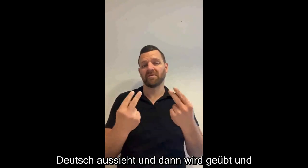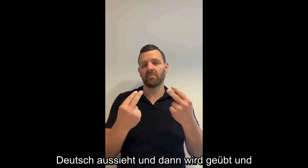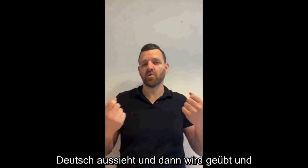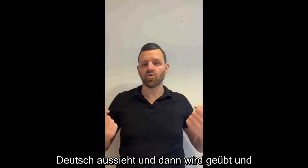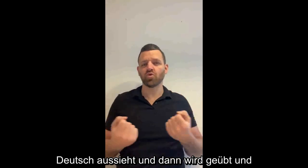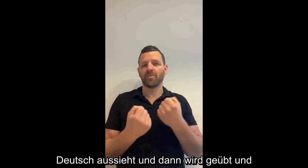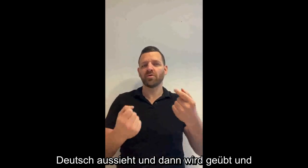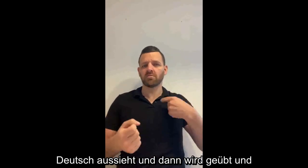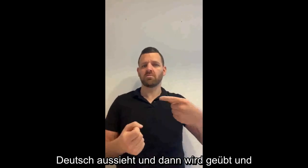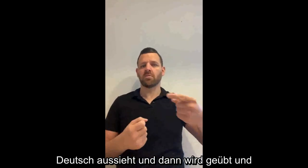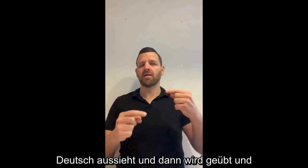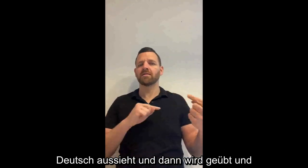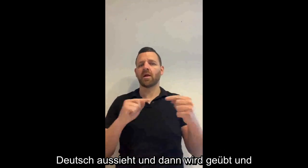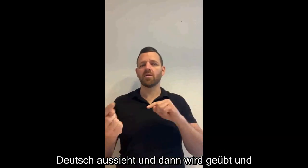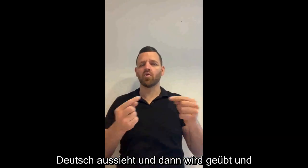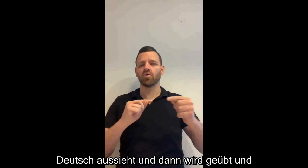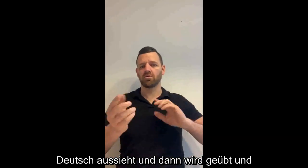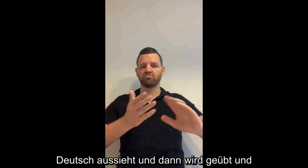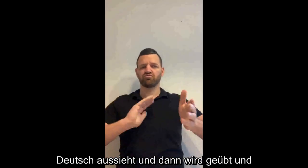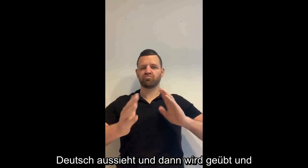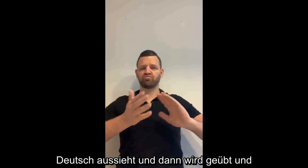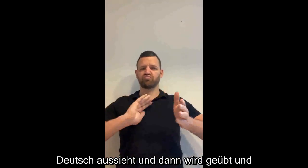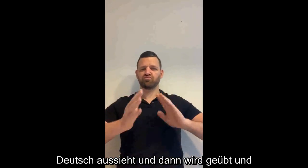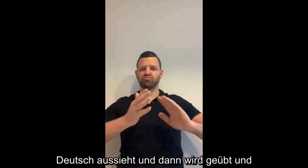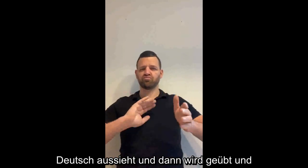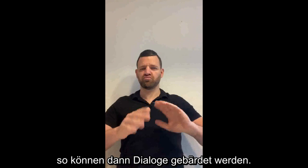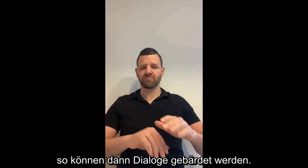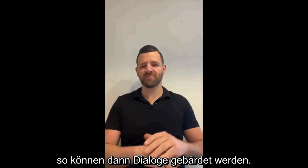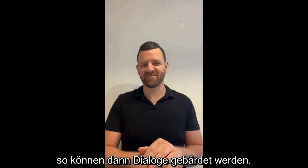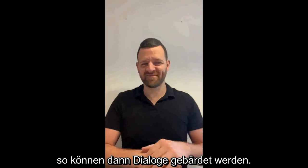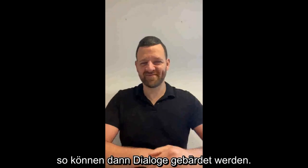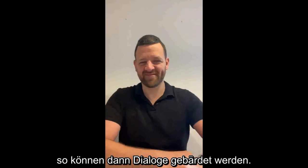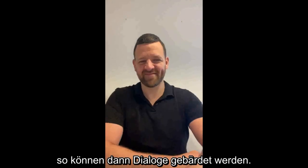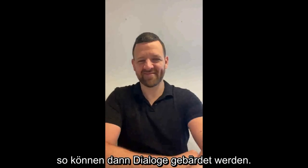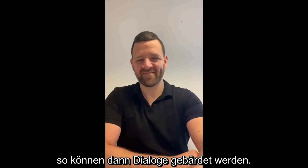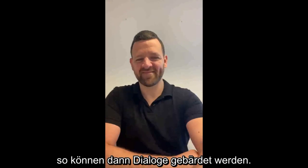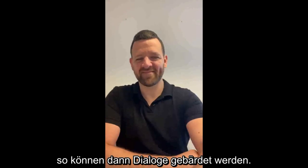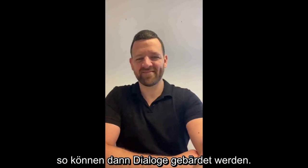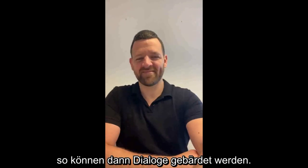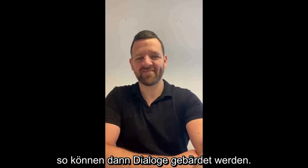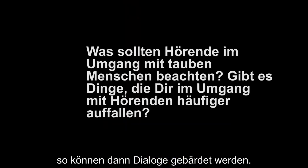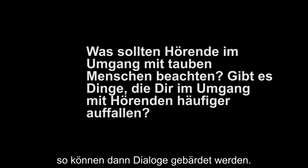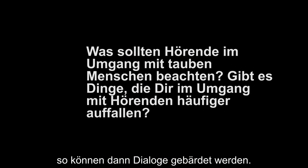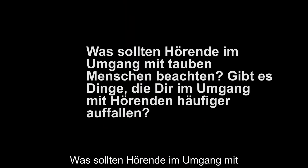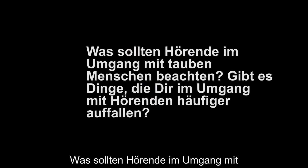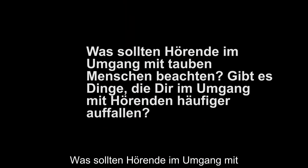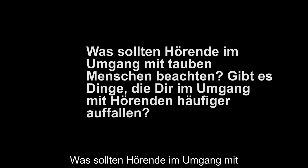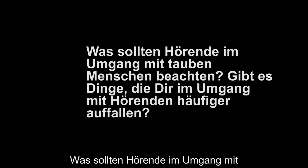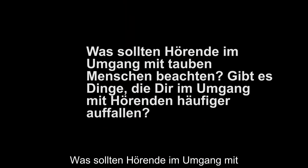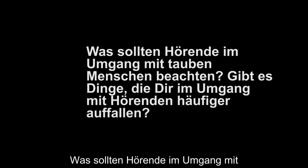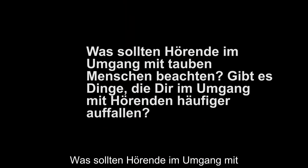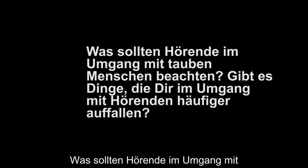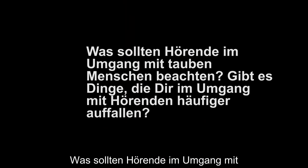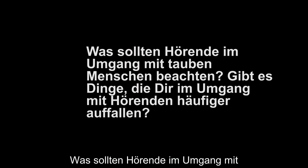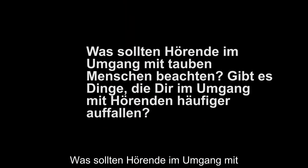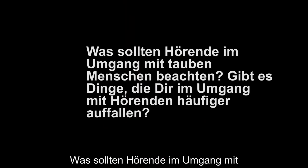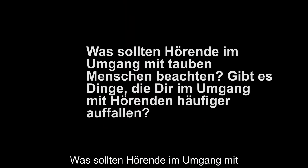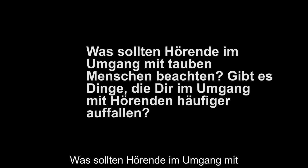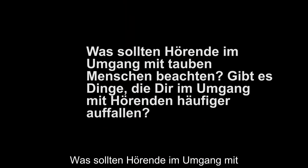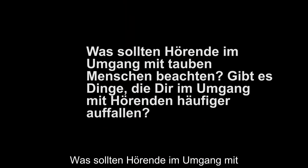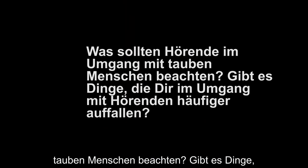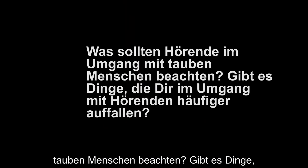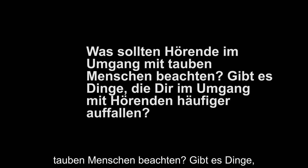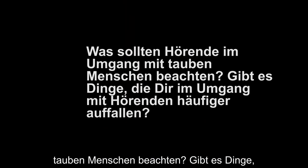Deutsch aussieht und dann wird geübt und so können dann Dialoge gebärdet werden Was sollten